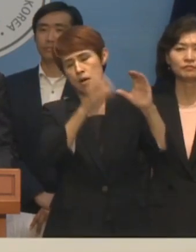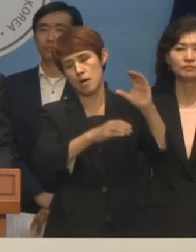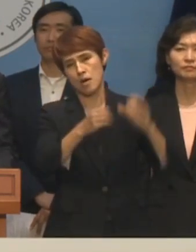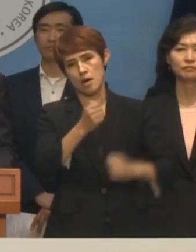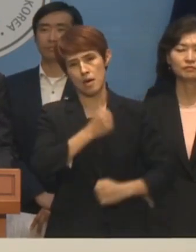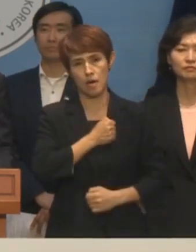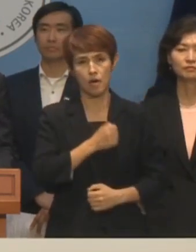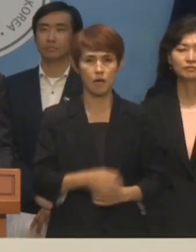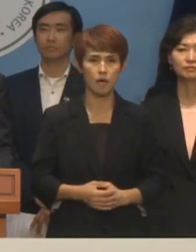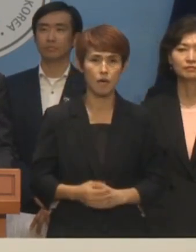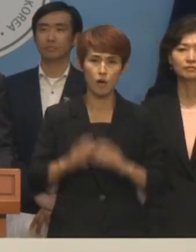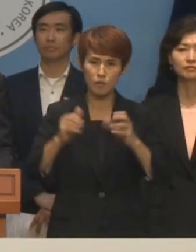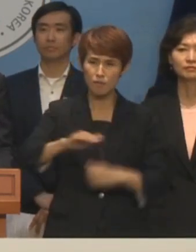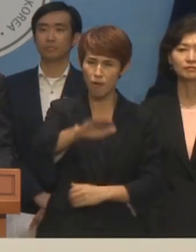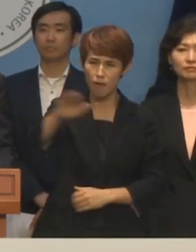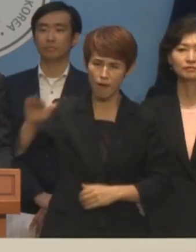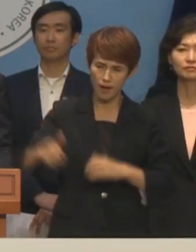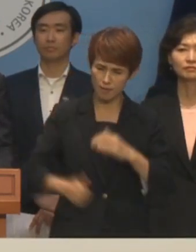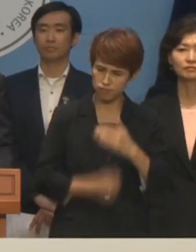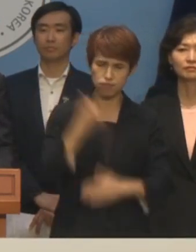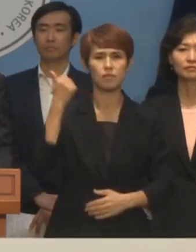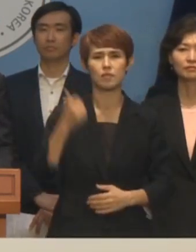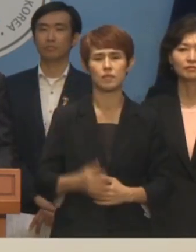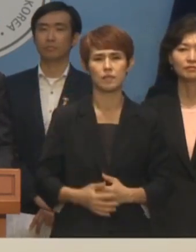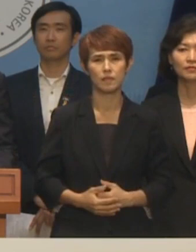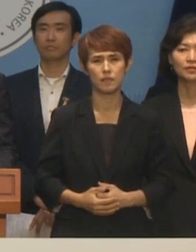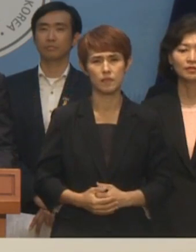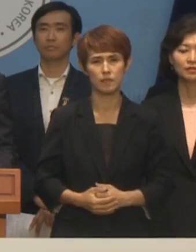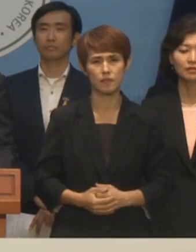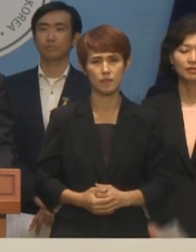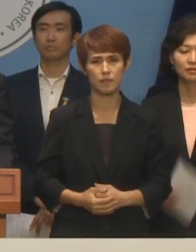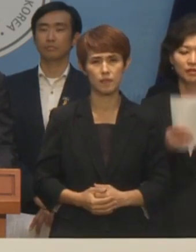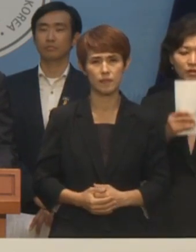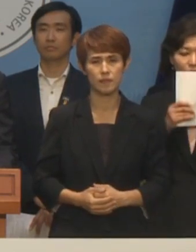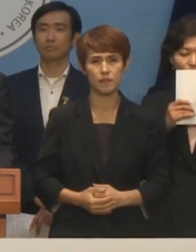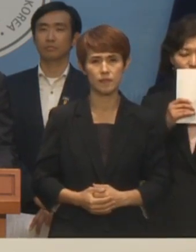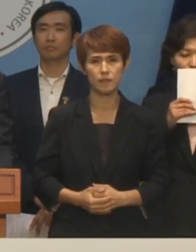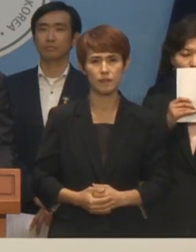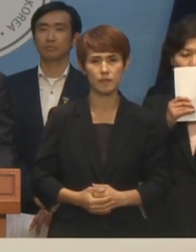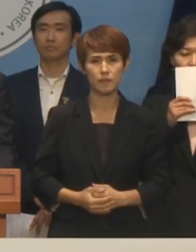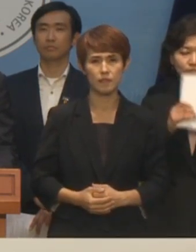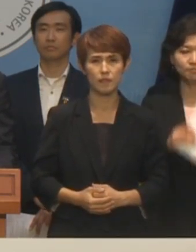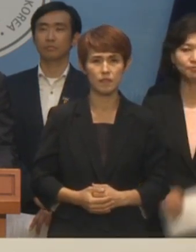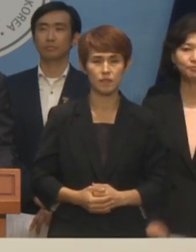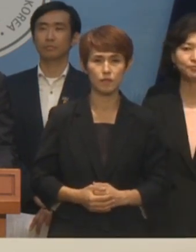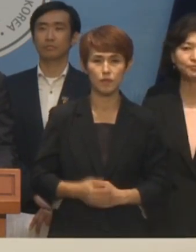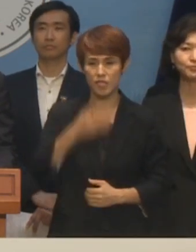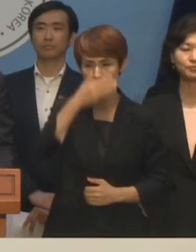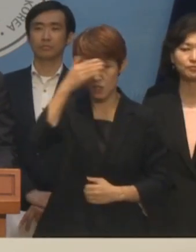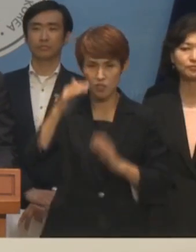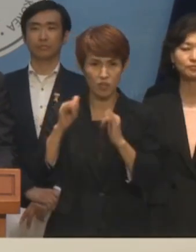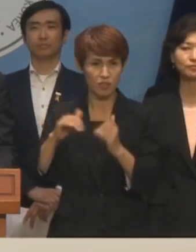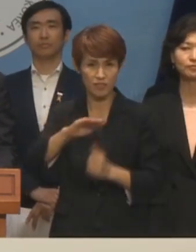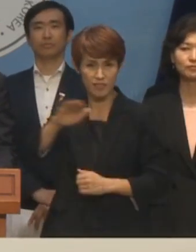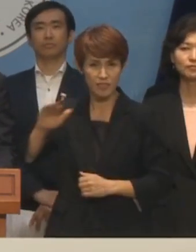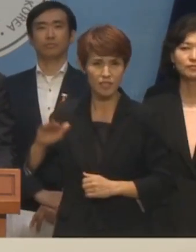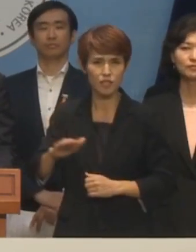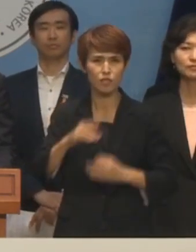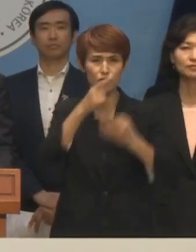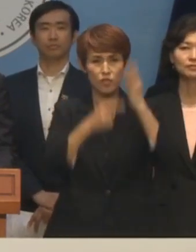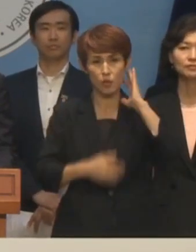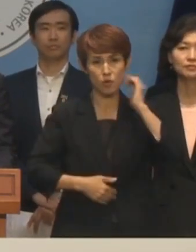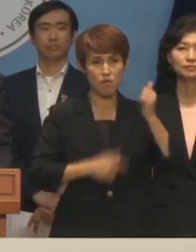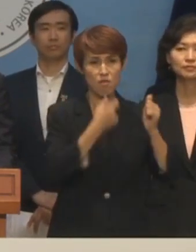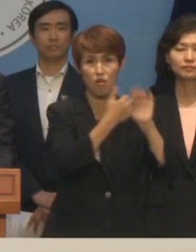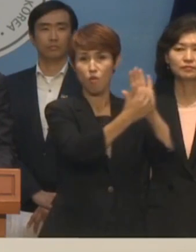그 불통 속에 국민들의 분통은 터집니다. 그렇기에 저희 6개 야당의 청년들이 윤석열 대통령의